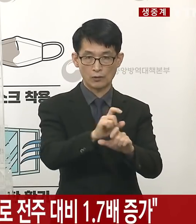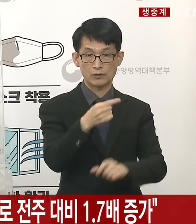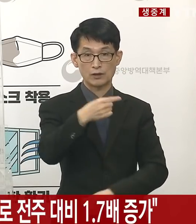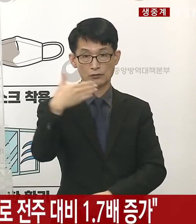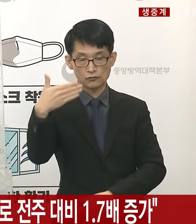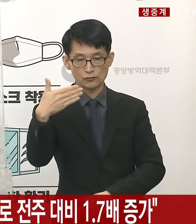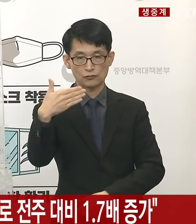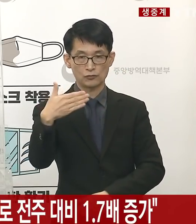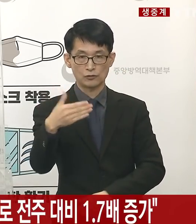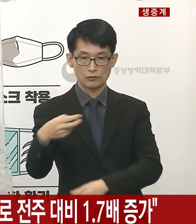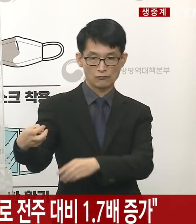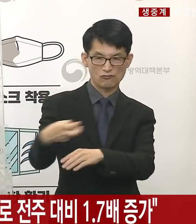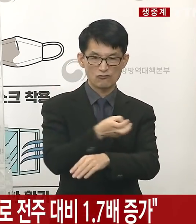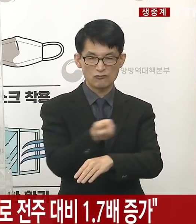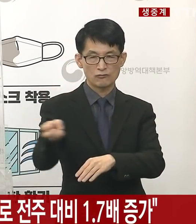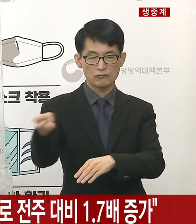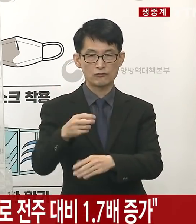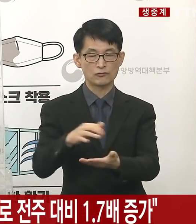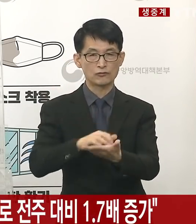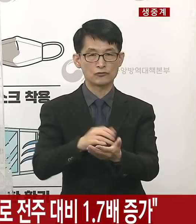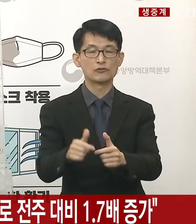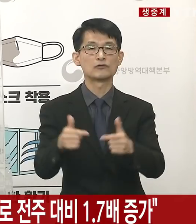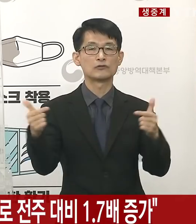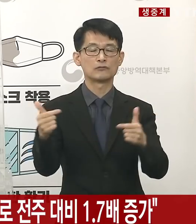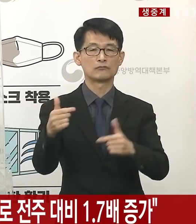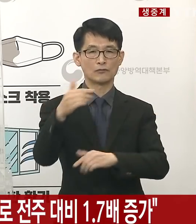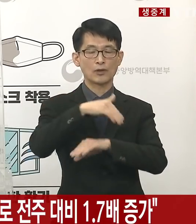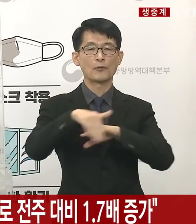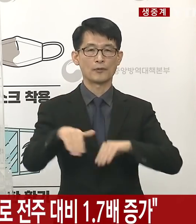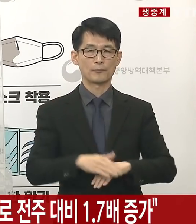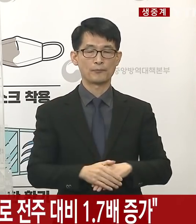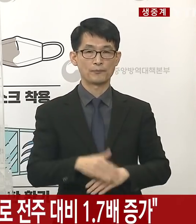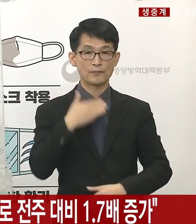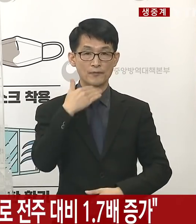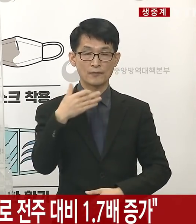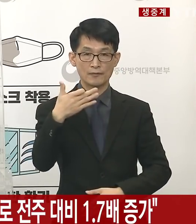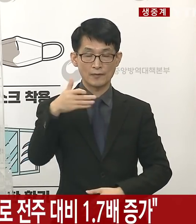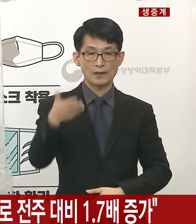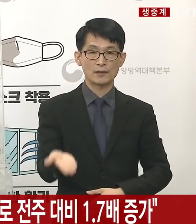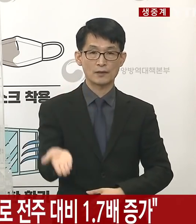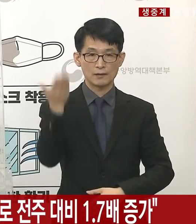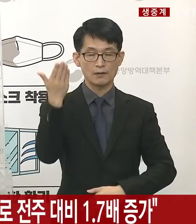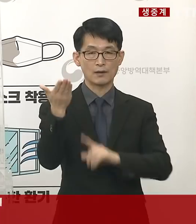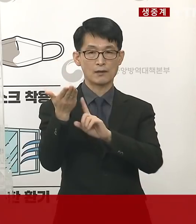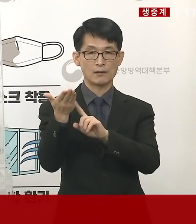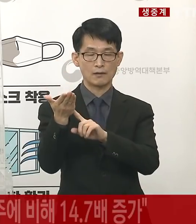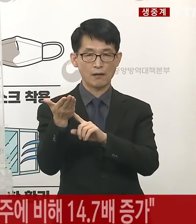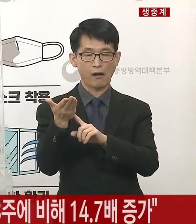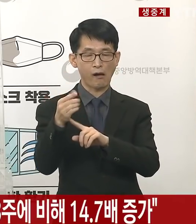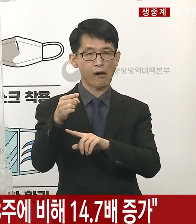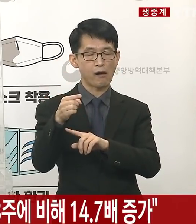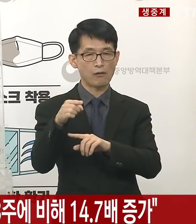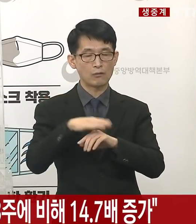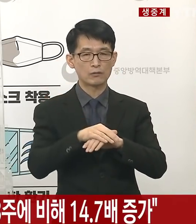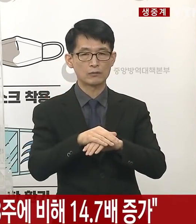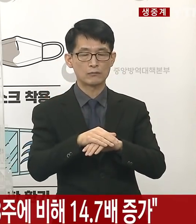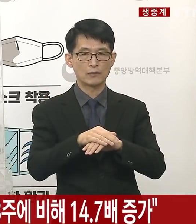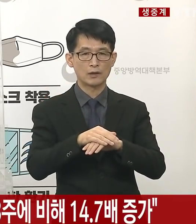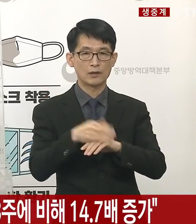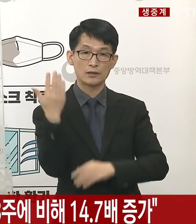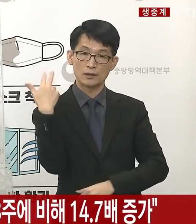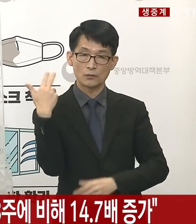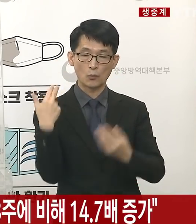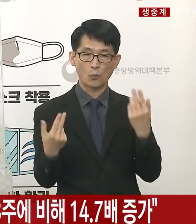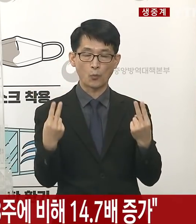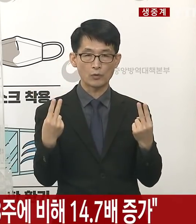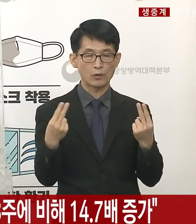강화하고 있습니다. 두 번째 위험 요인은 18세 이하의 소아 청소년 확진자의 급증세입니다. 전주